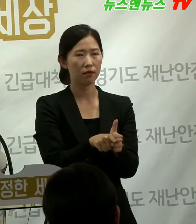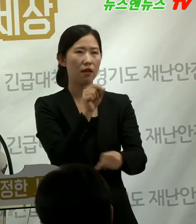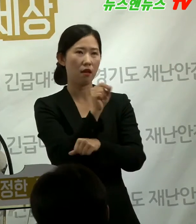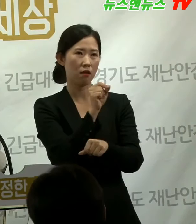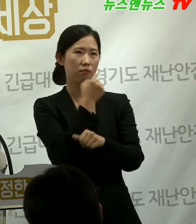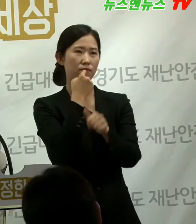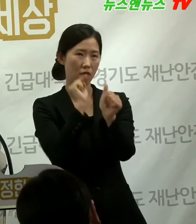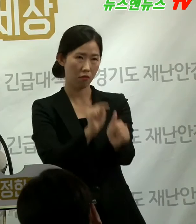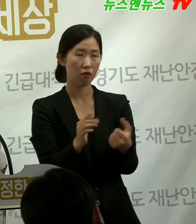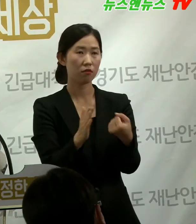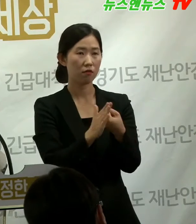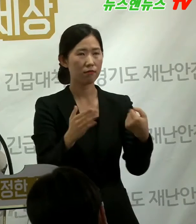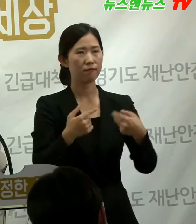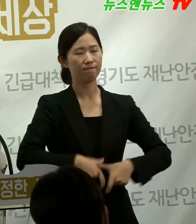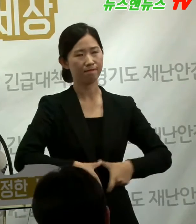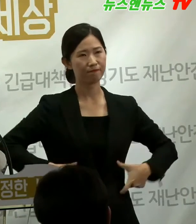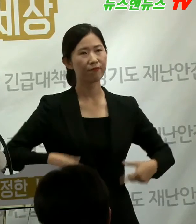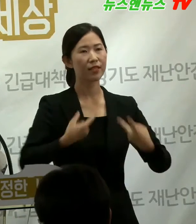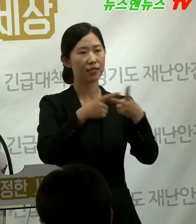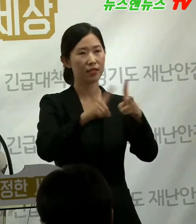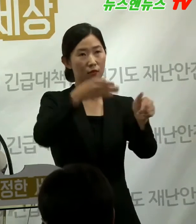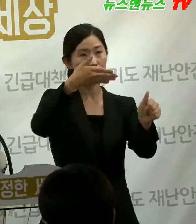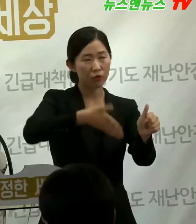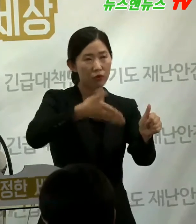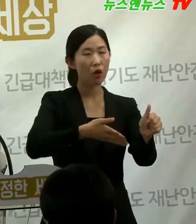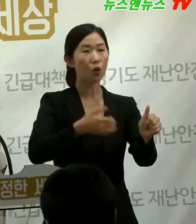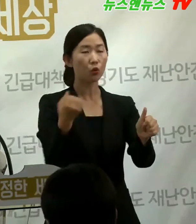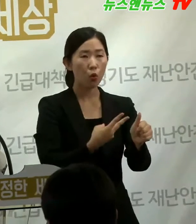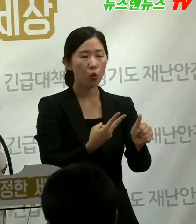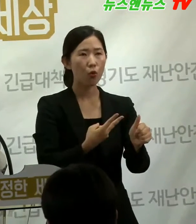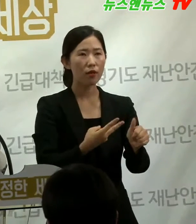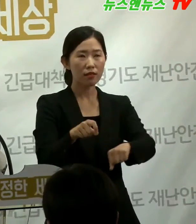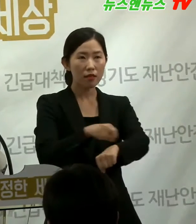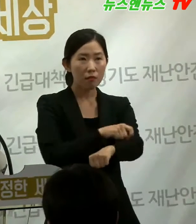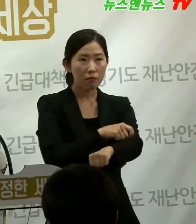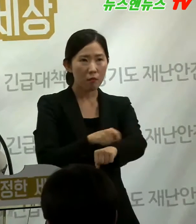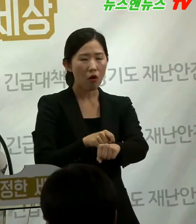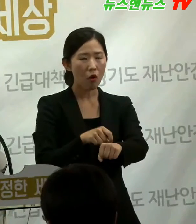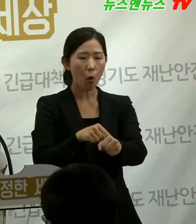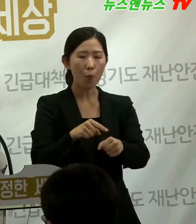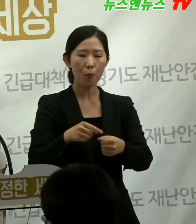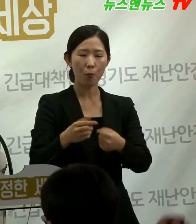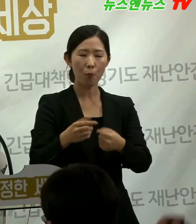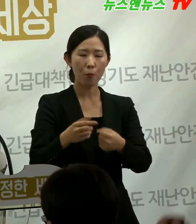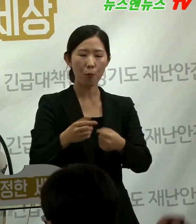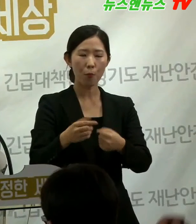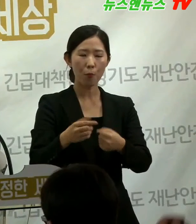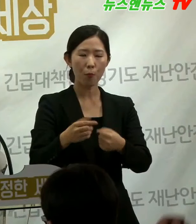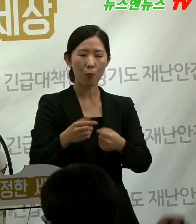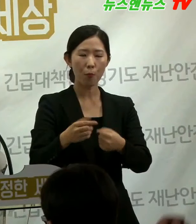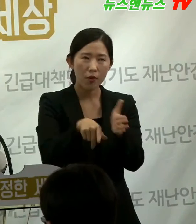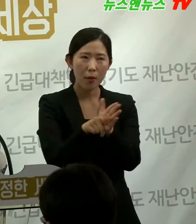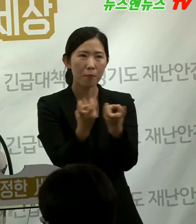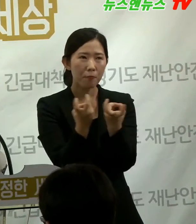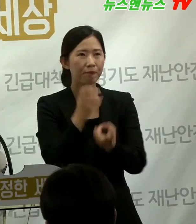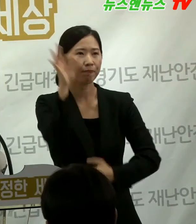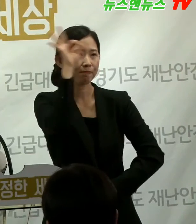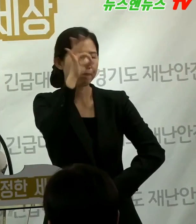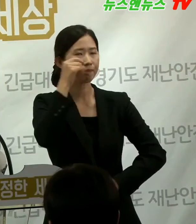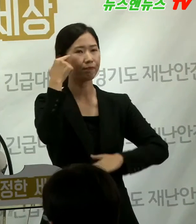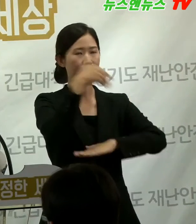희생을 치르는 분들을 위해서 그에 상응하는 특별한 보상 방안들을 찾아보겠습니다. 도민 여러분의